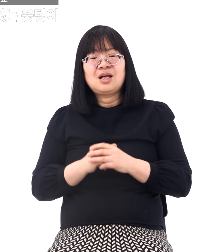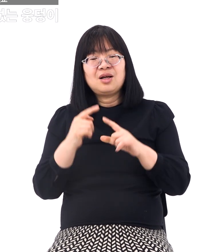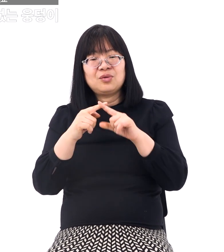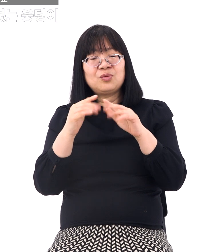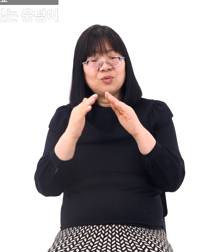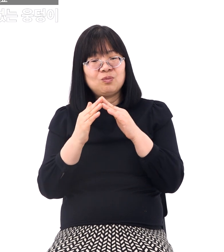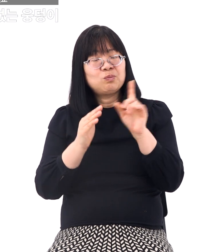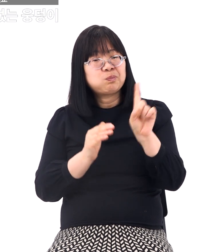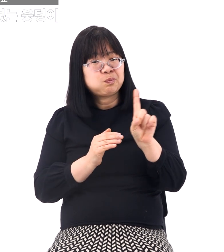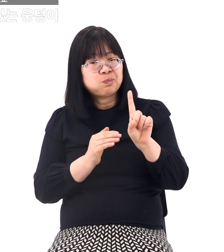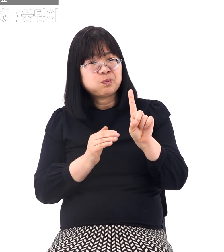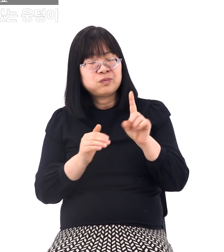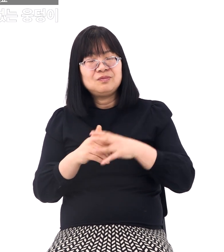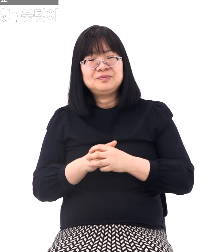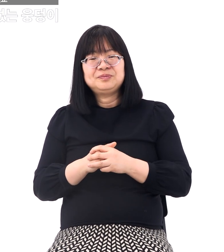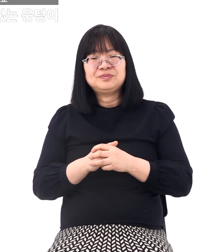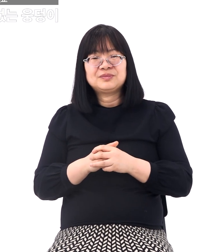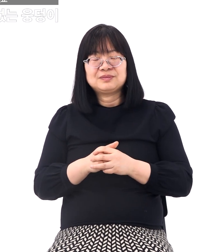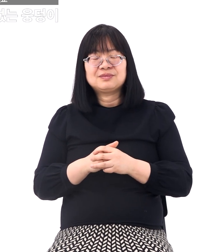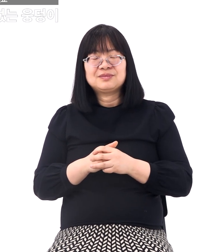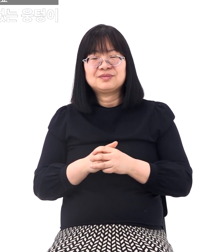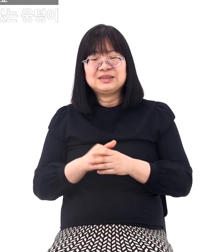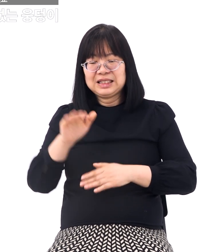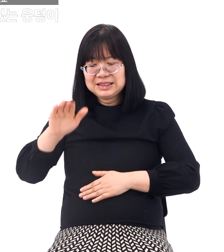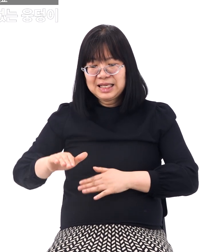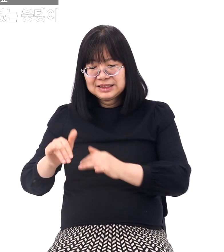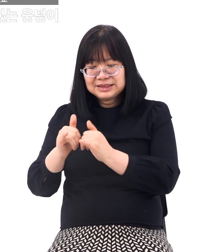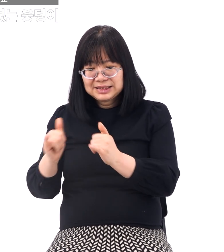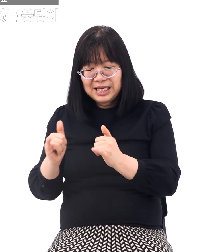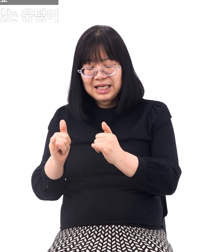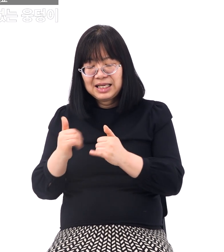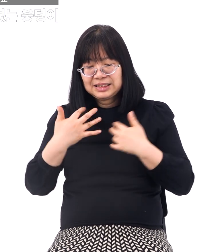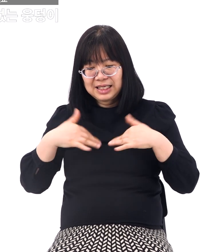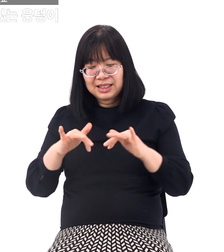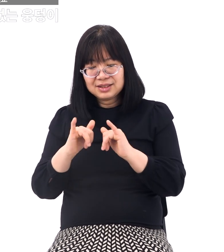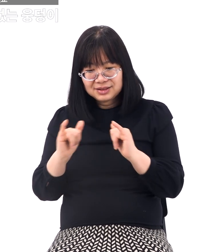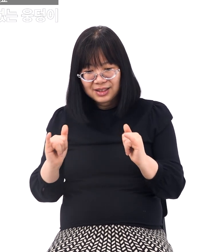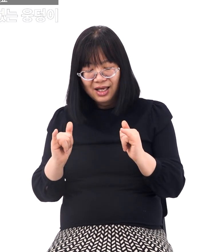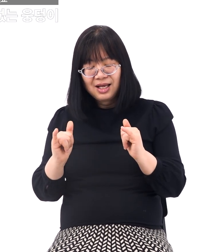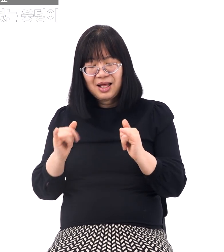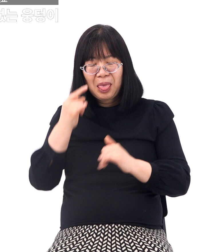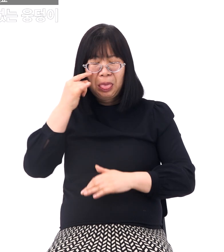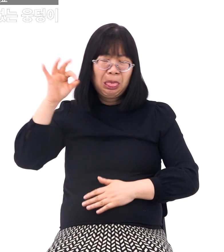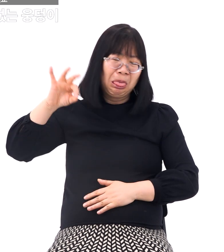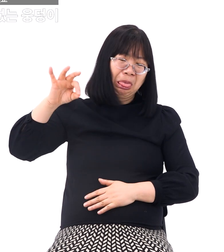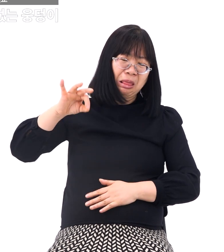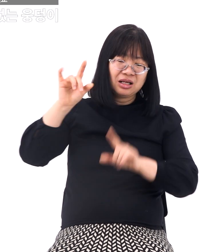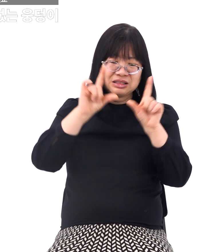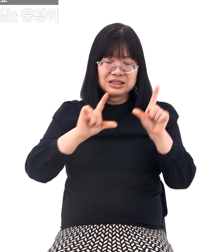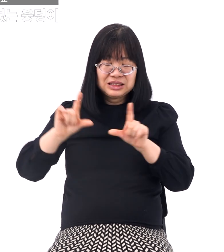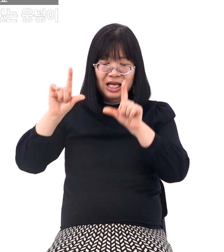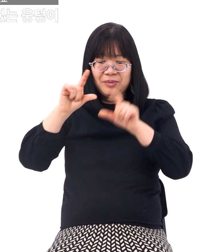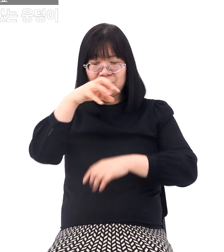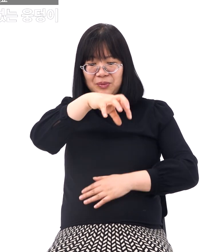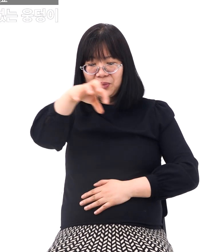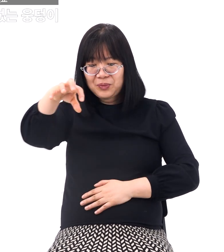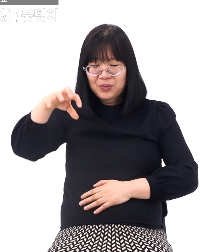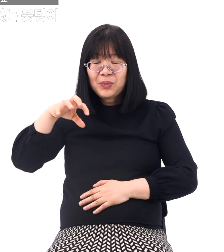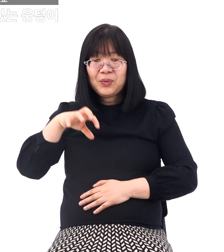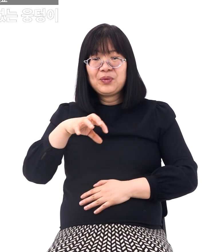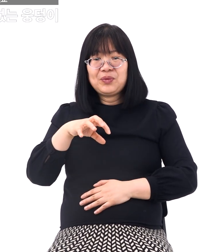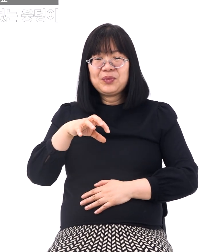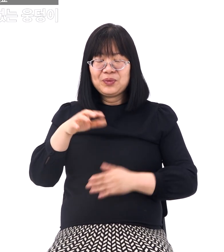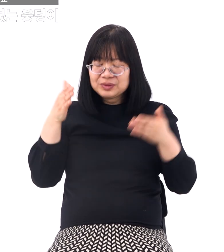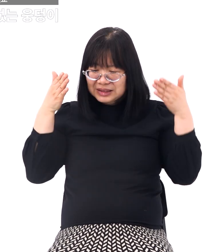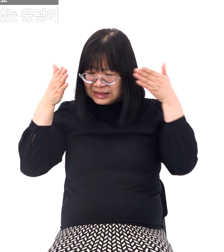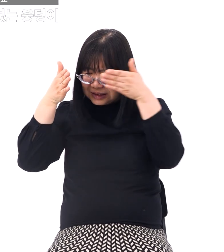교회는 그래서 항상 낮은 자, 약한 자, 볼품없는 삶의 현장에 눈을